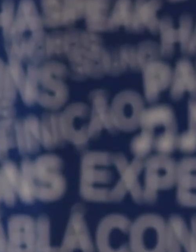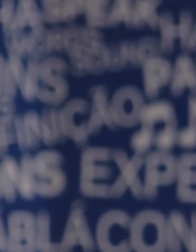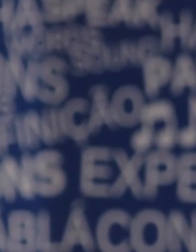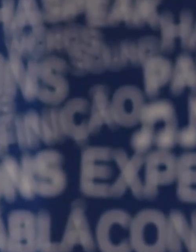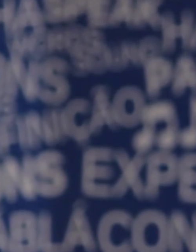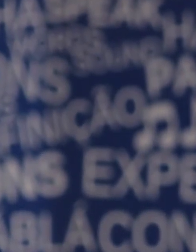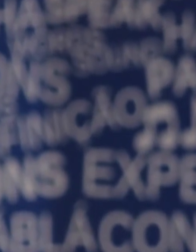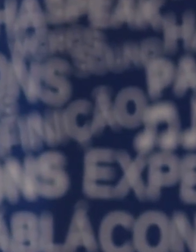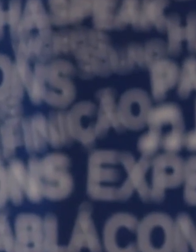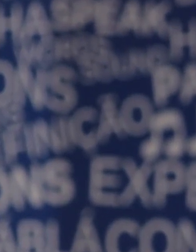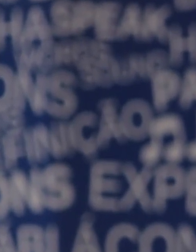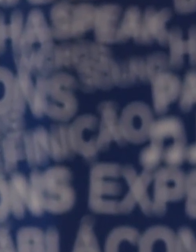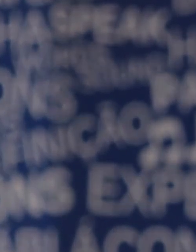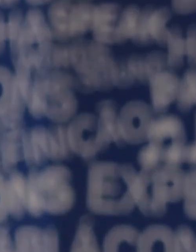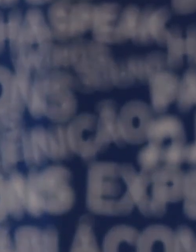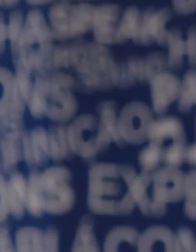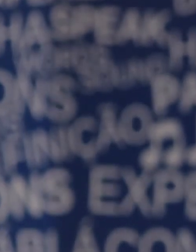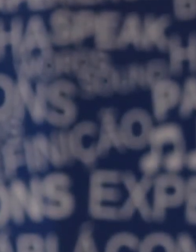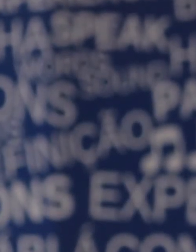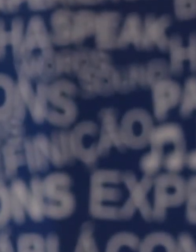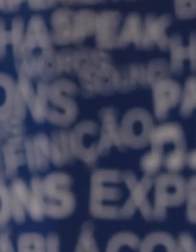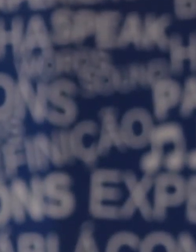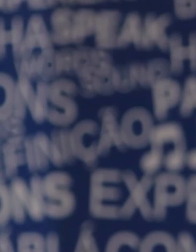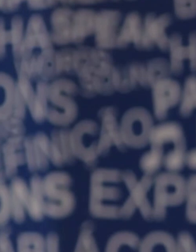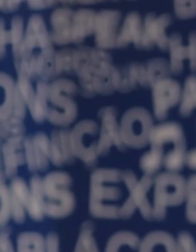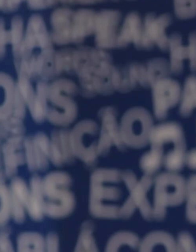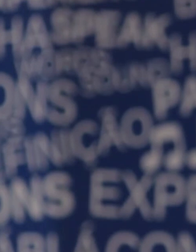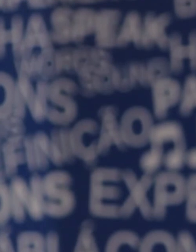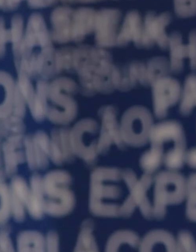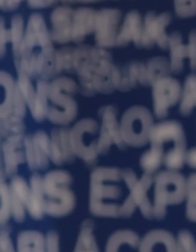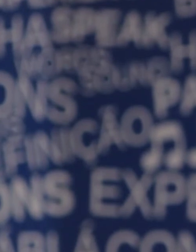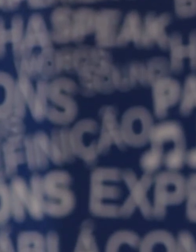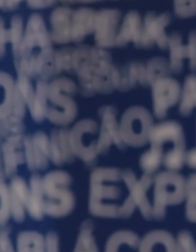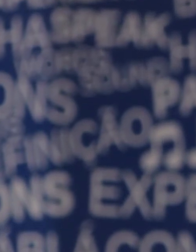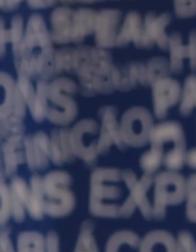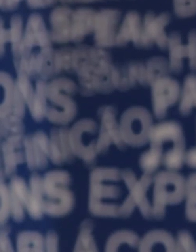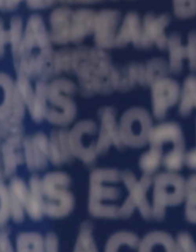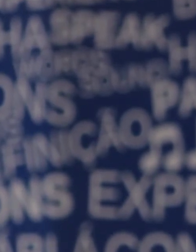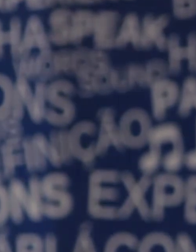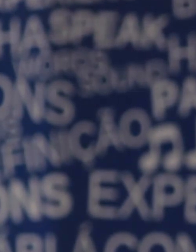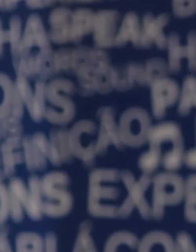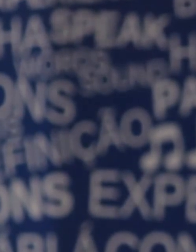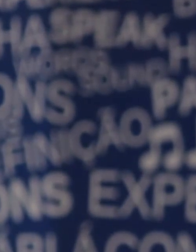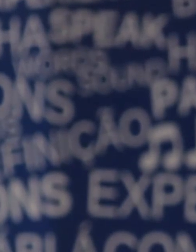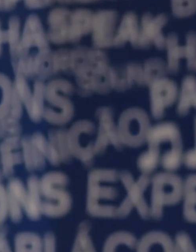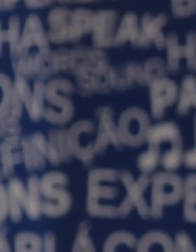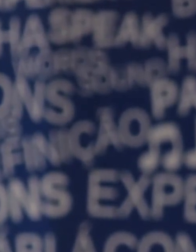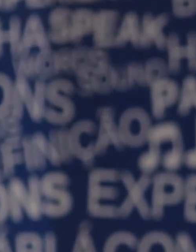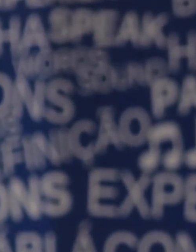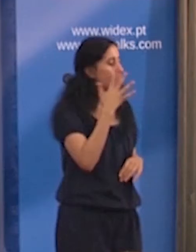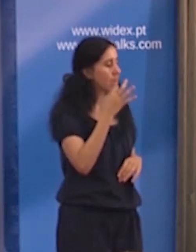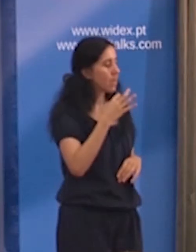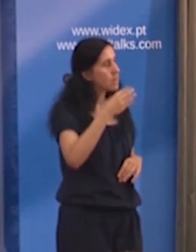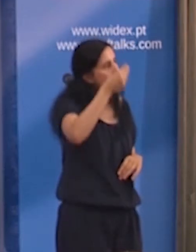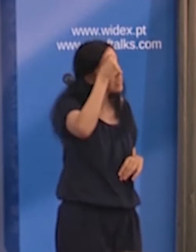alguém na família surdo, não, porque não tenho, mas foi uma curiosidade e fui tentar